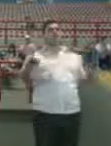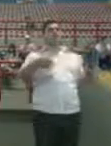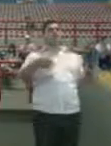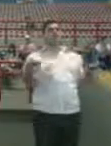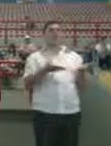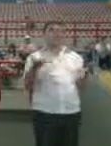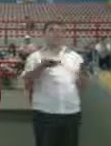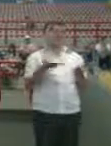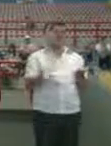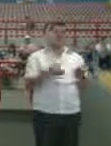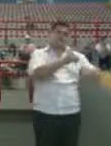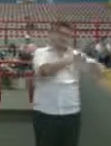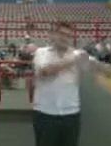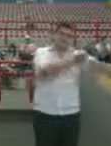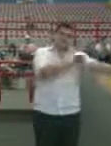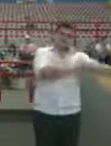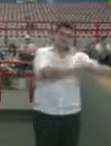atual.